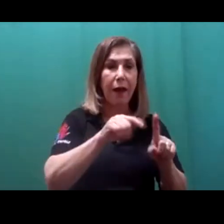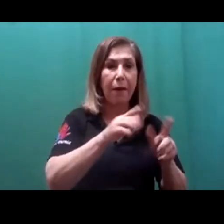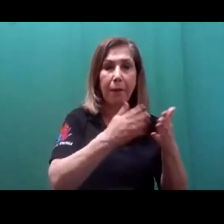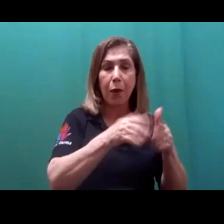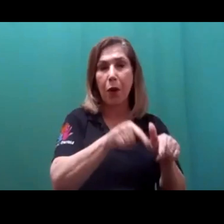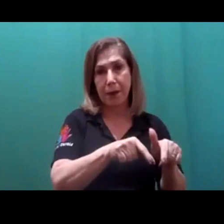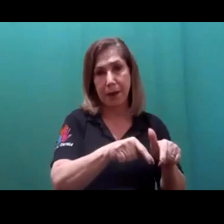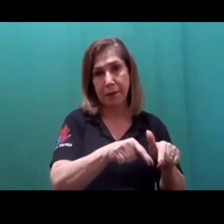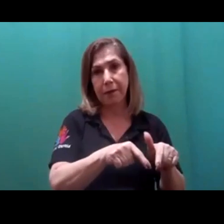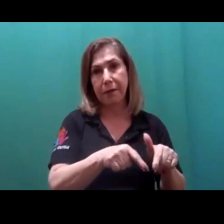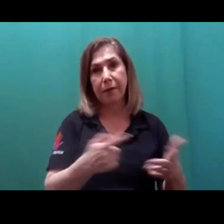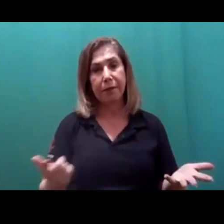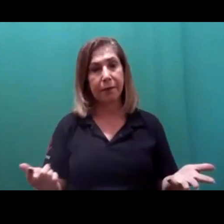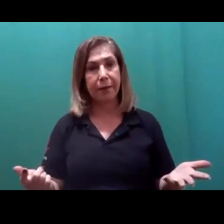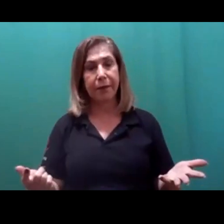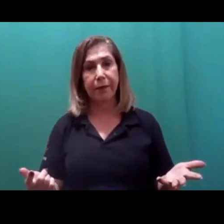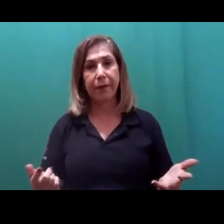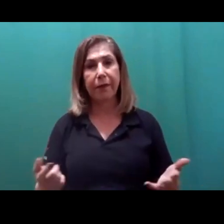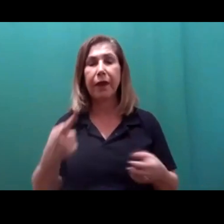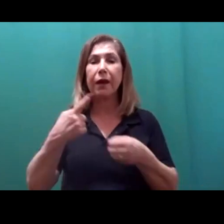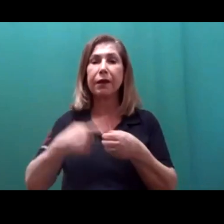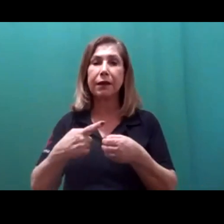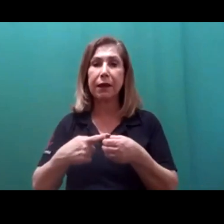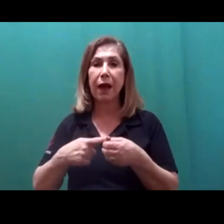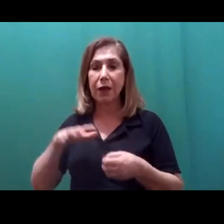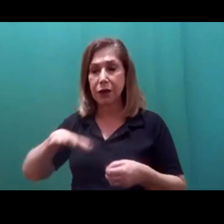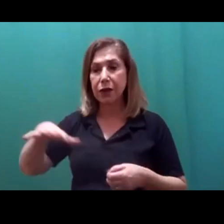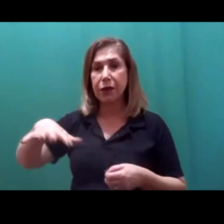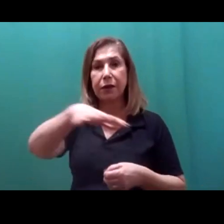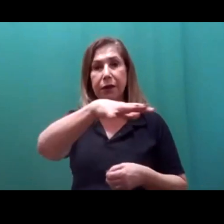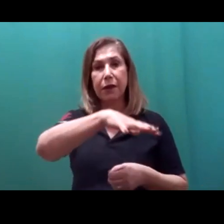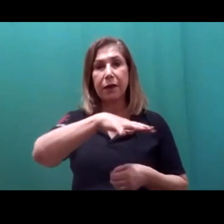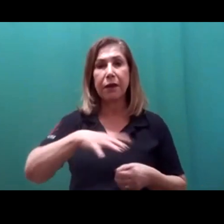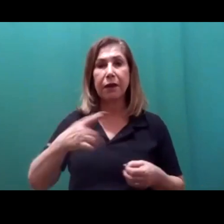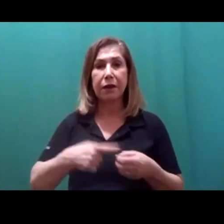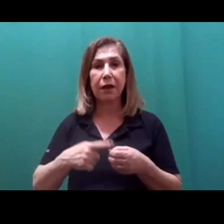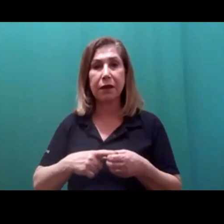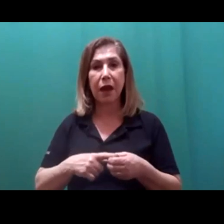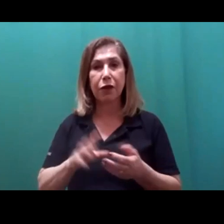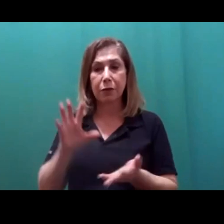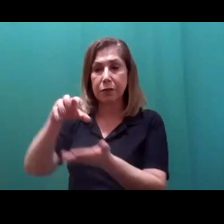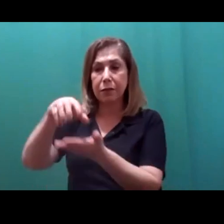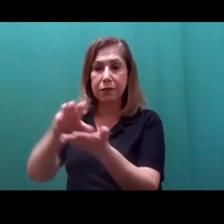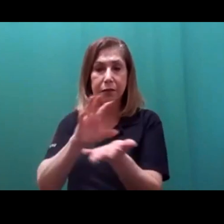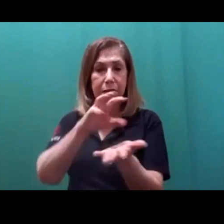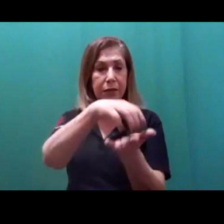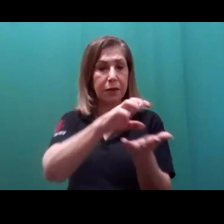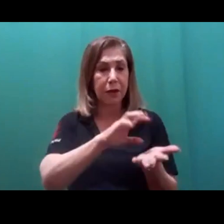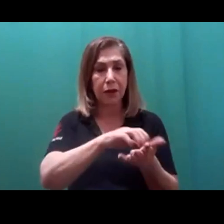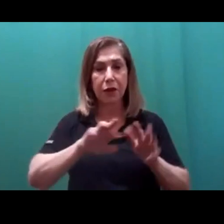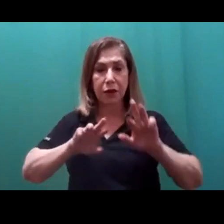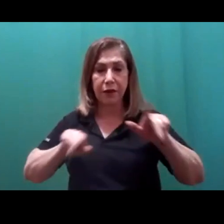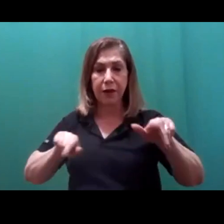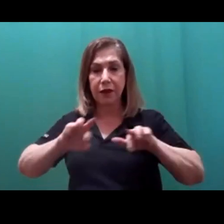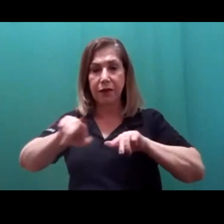cidade. Primeiro, entender que a cidade ela é um espaço de concentração de pessoas diferentes,